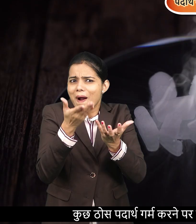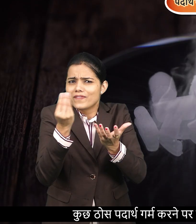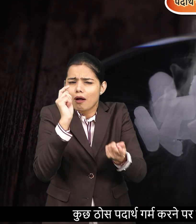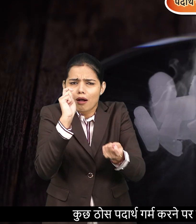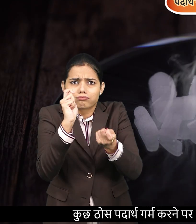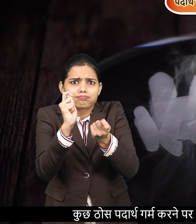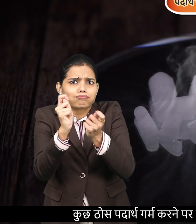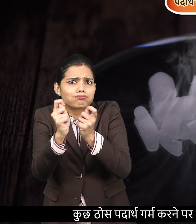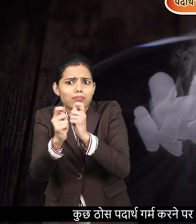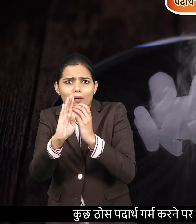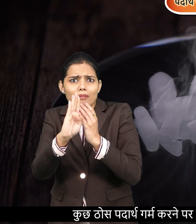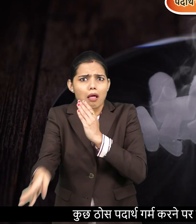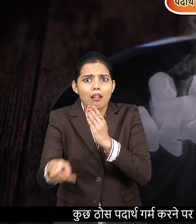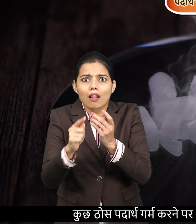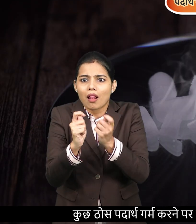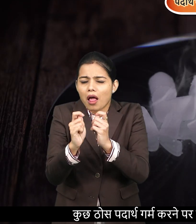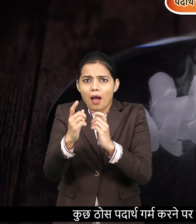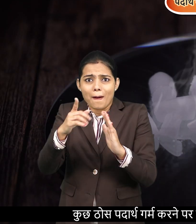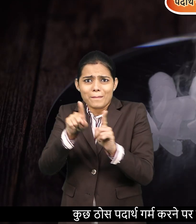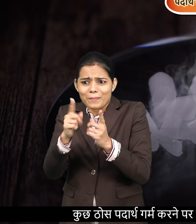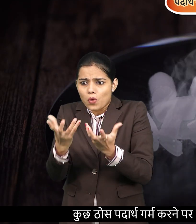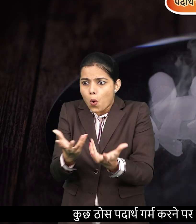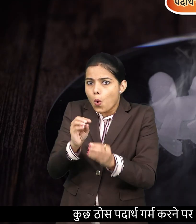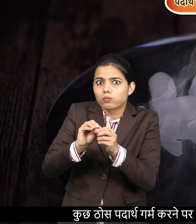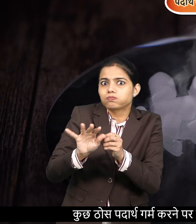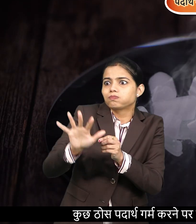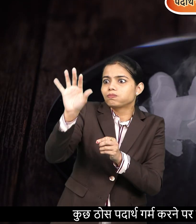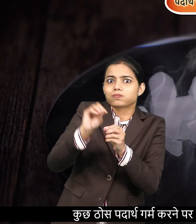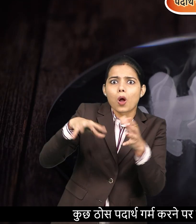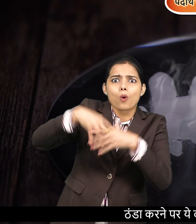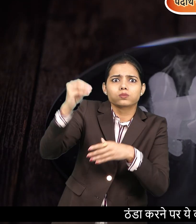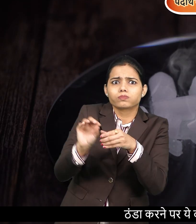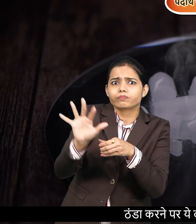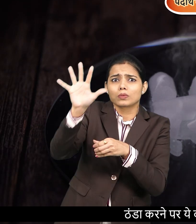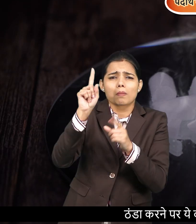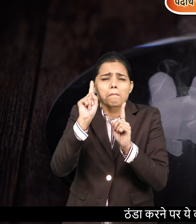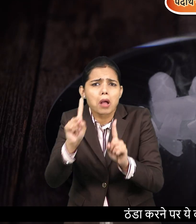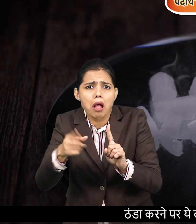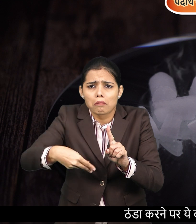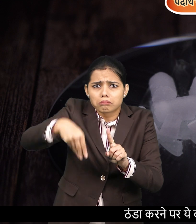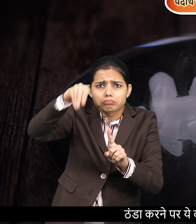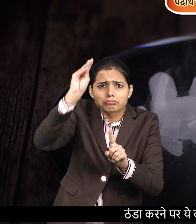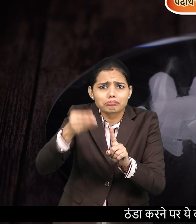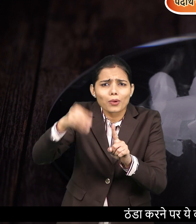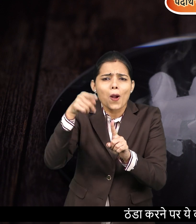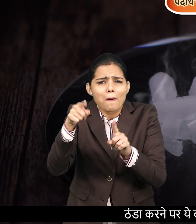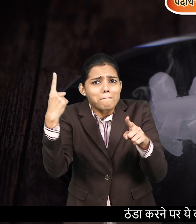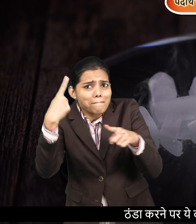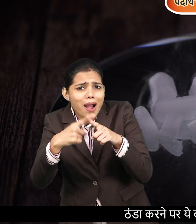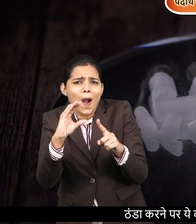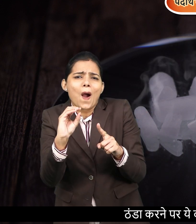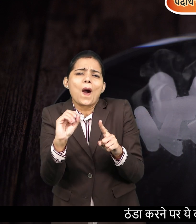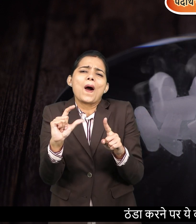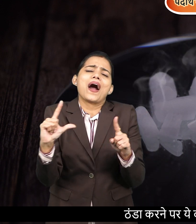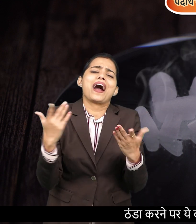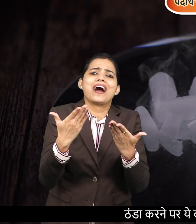वाष्प भाप में बदल जाते हैं बिना द्रव बने। ठंडा करने पर ये बाष्प सीधे फिर से ठोस